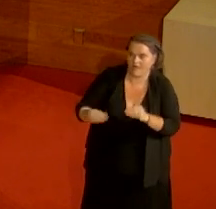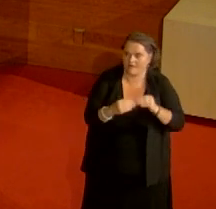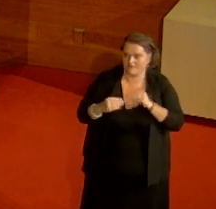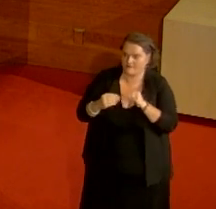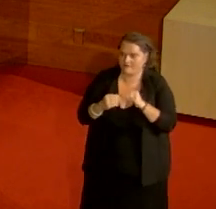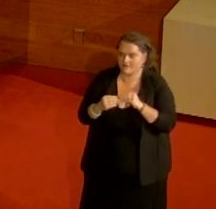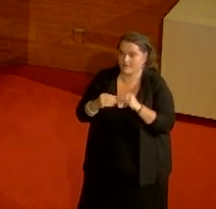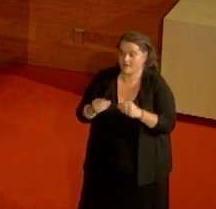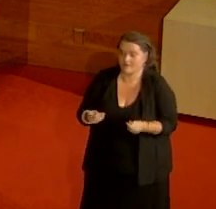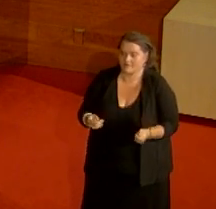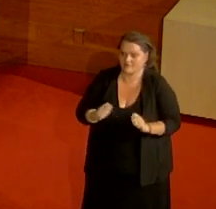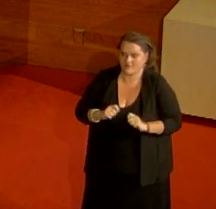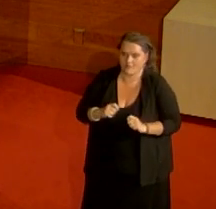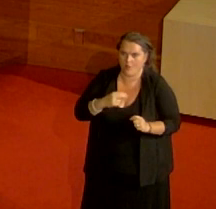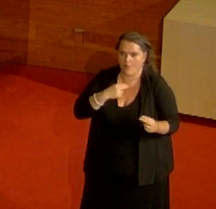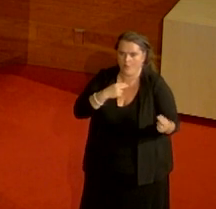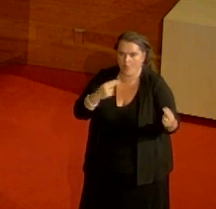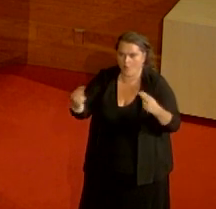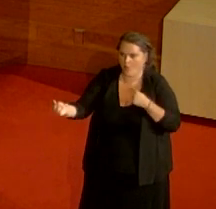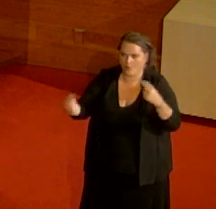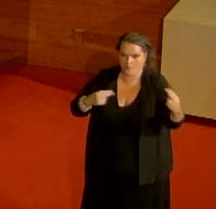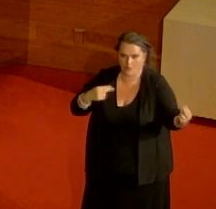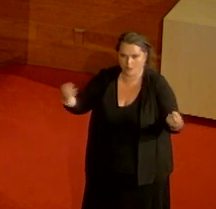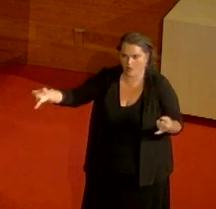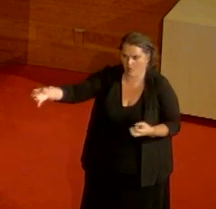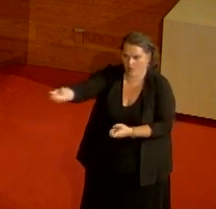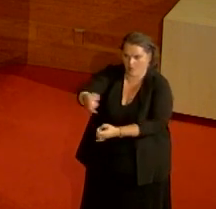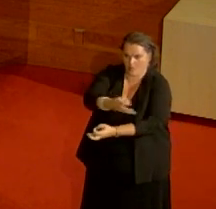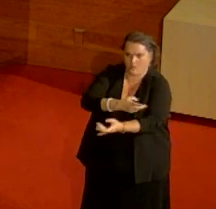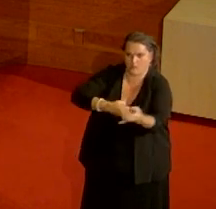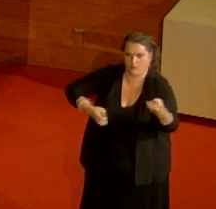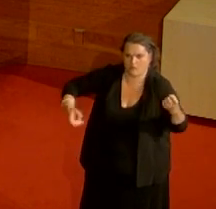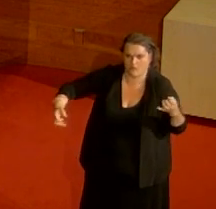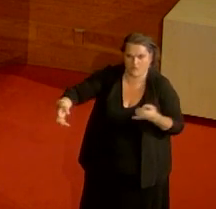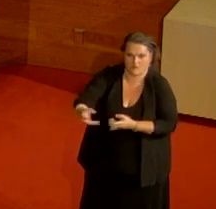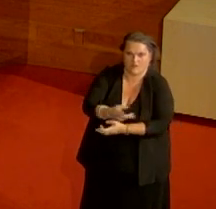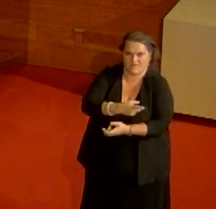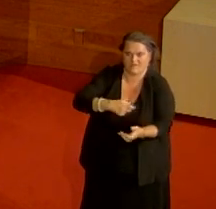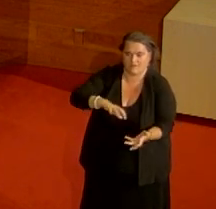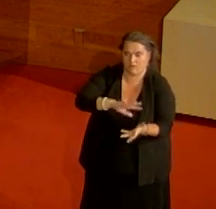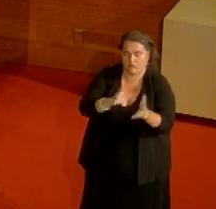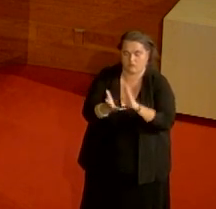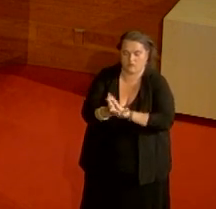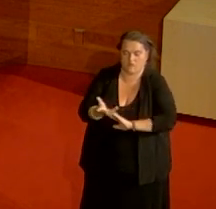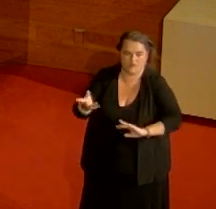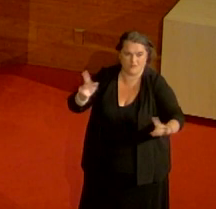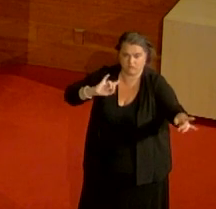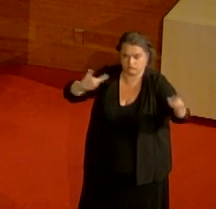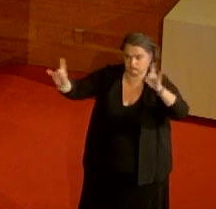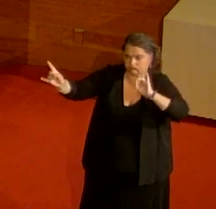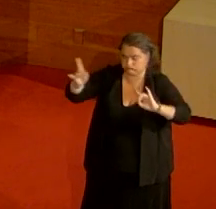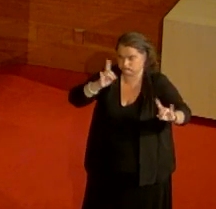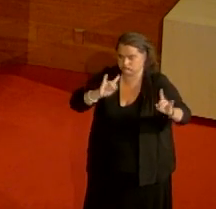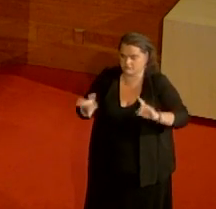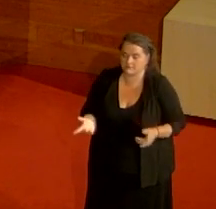exceso de Voces que fácilmente se convertía en se convertía en ruido ese exceso